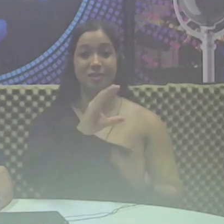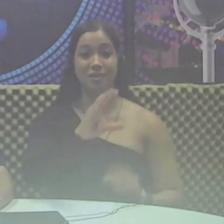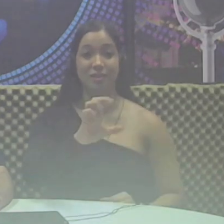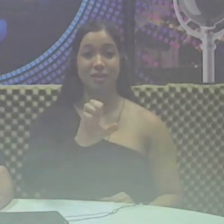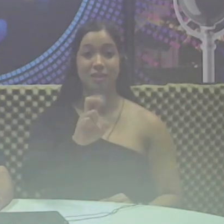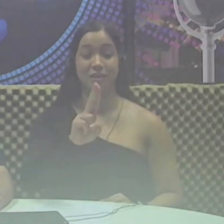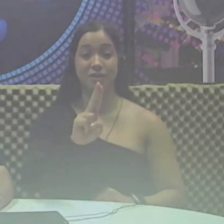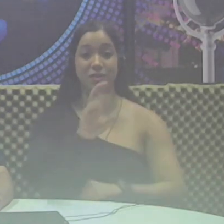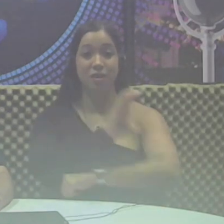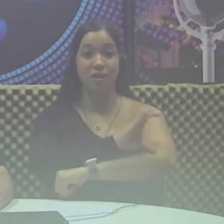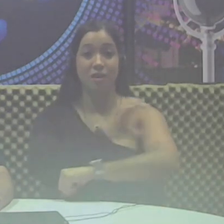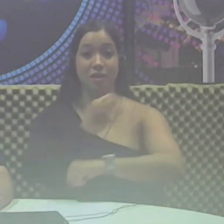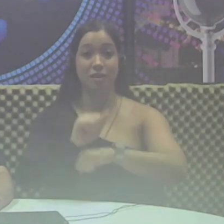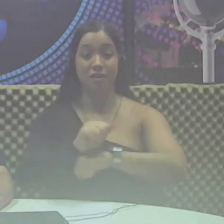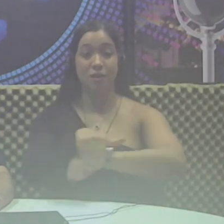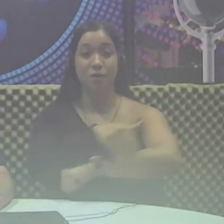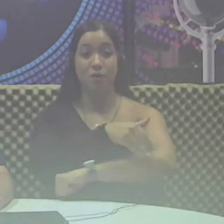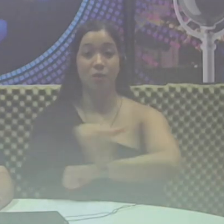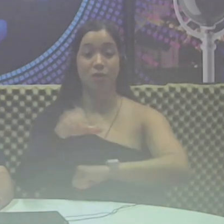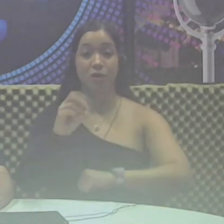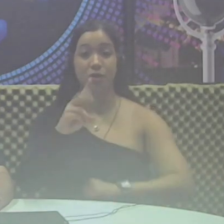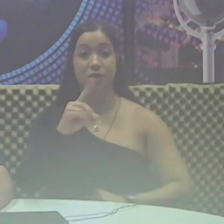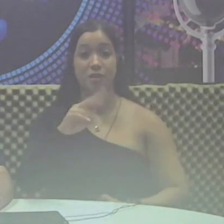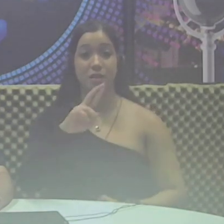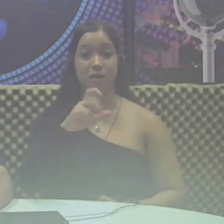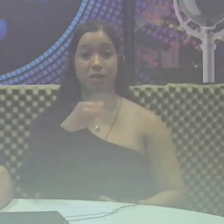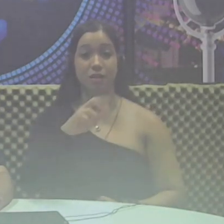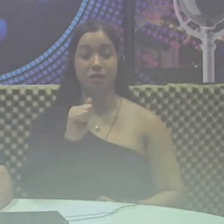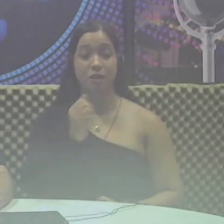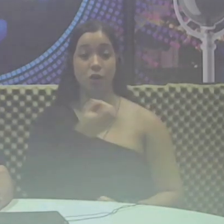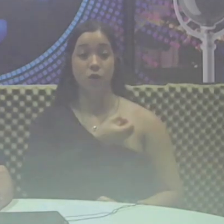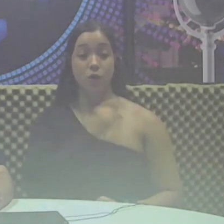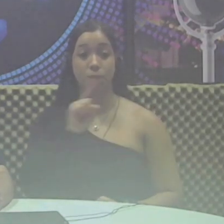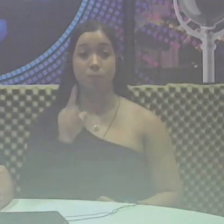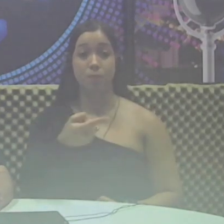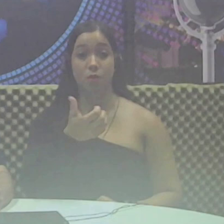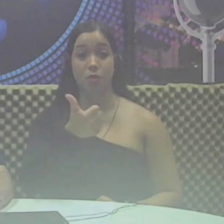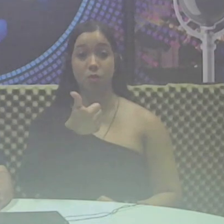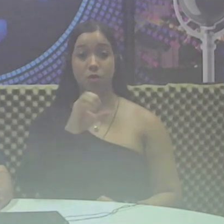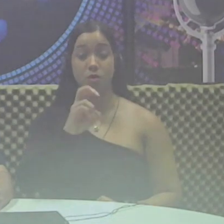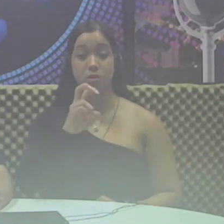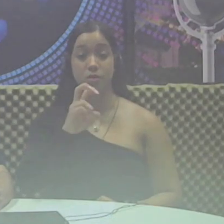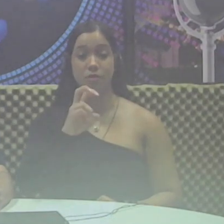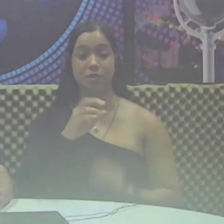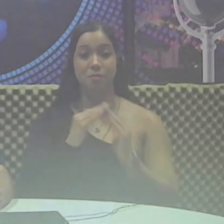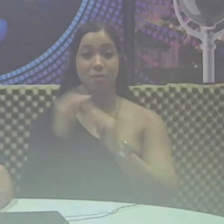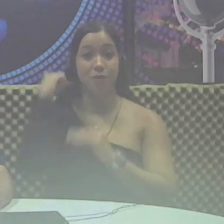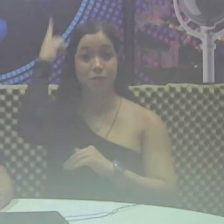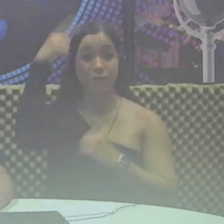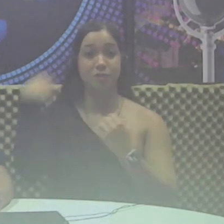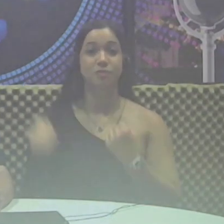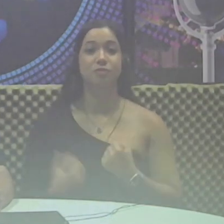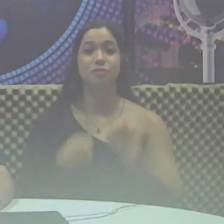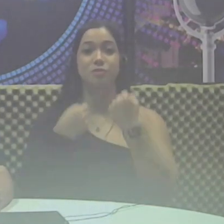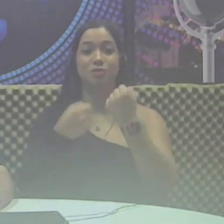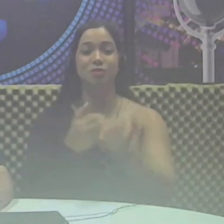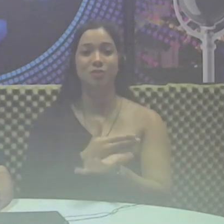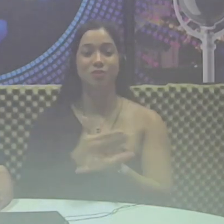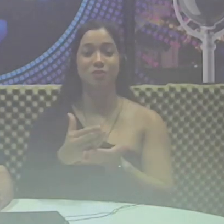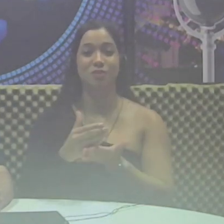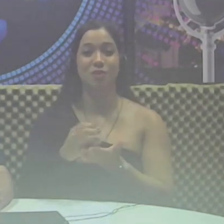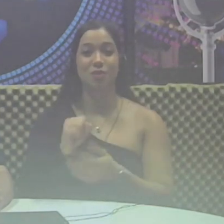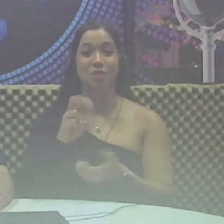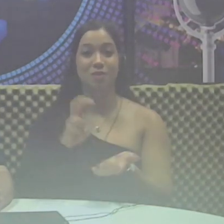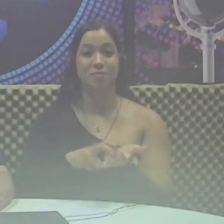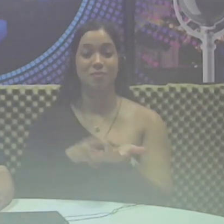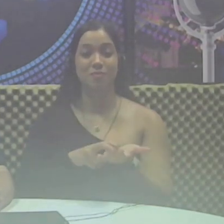Campo Alegre, que fica na Avenida Cordilheira dos Andes, número 1015, no bairro São Jorge. O evento começará às 8 da manhã